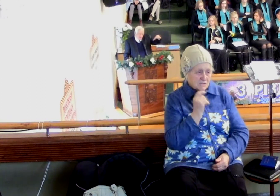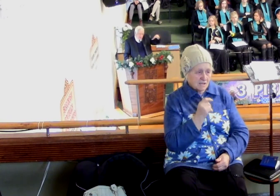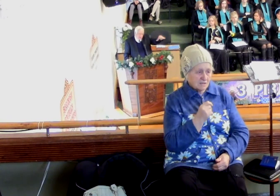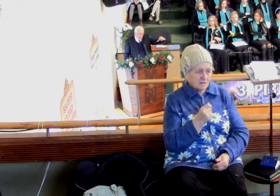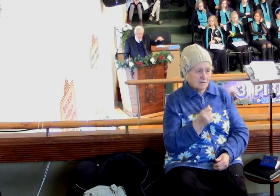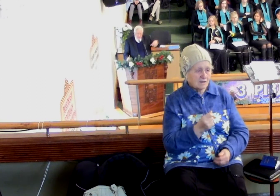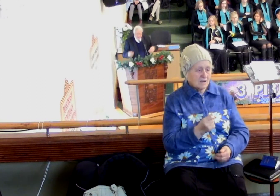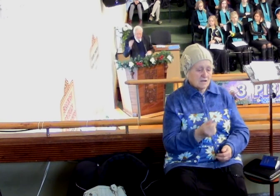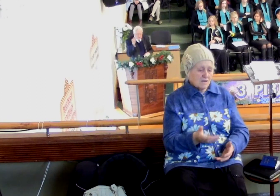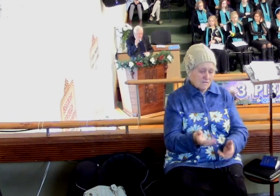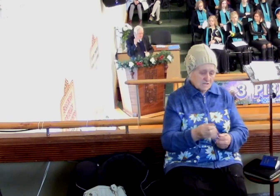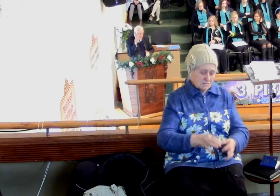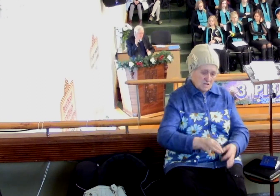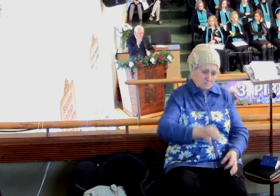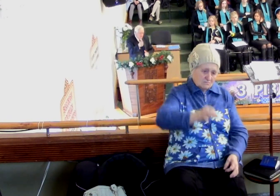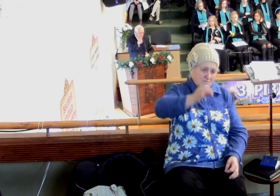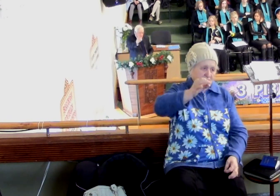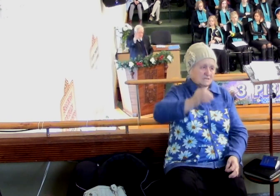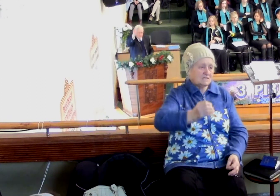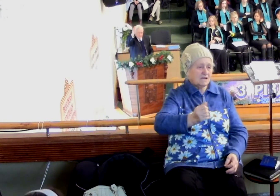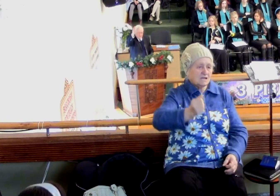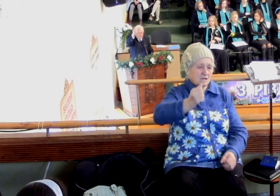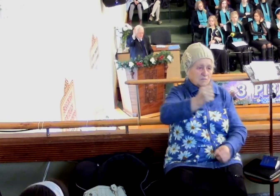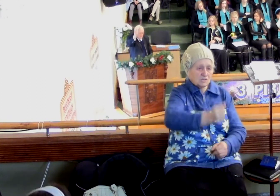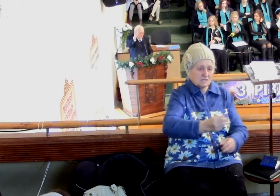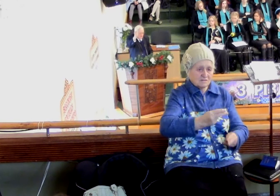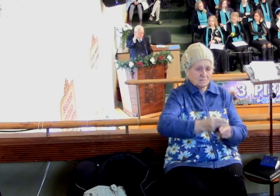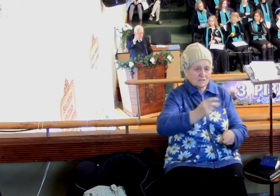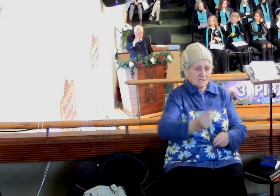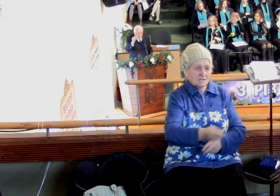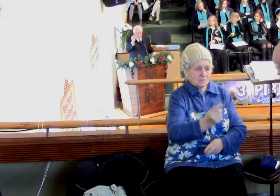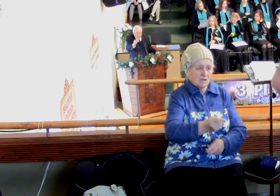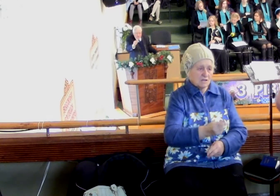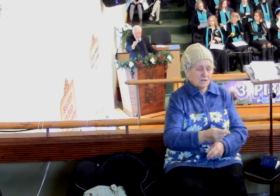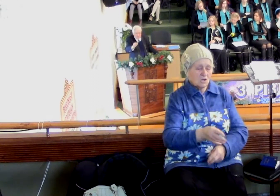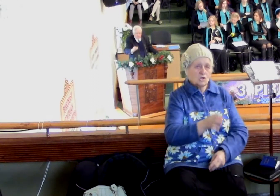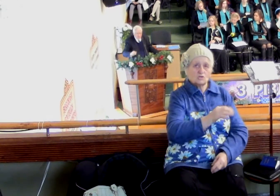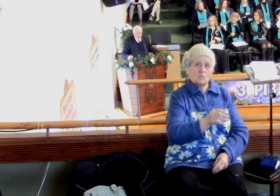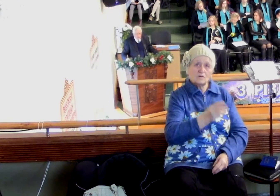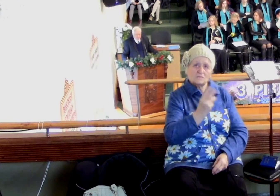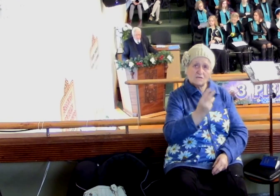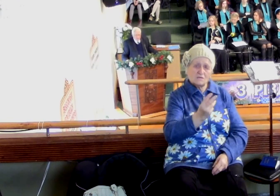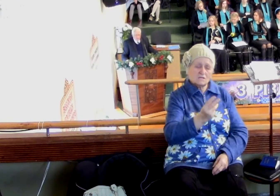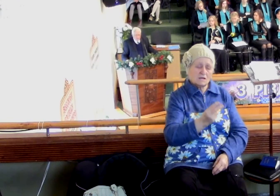змея. Сделай змея, на шест поставь его, чтобы все видели. И ужаленный